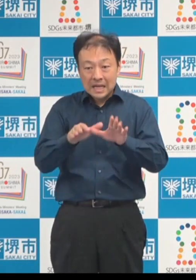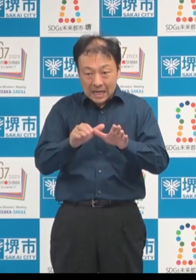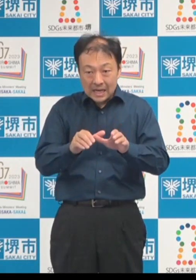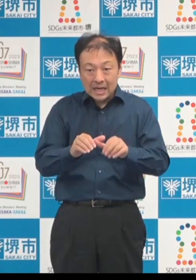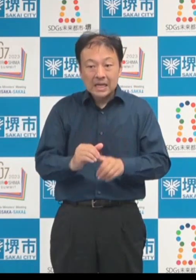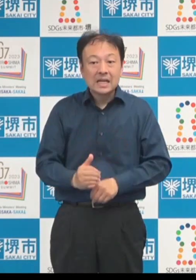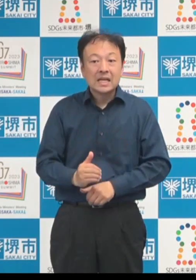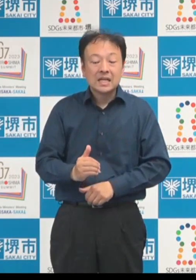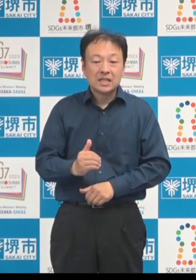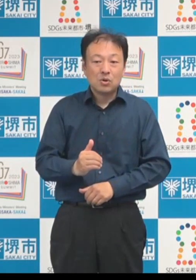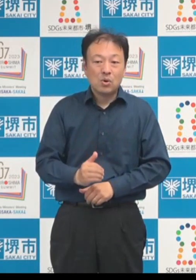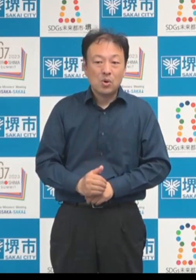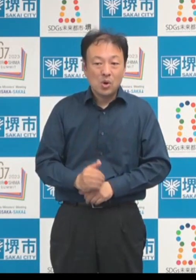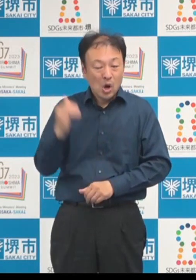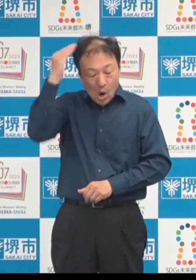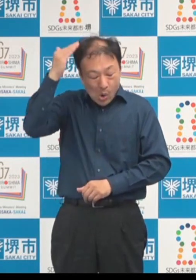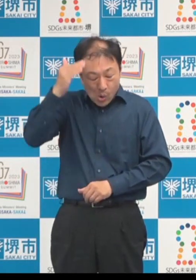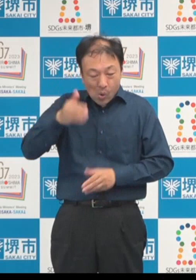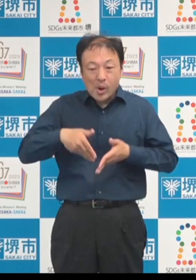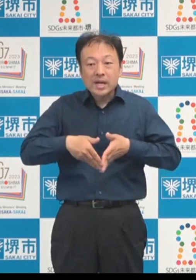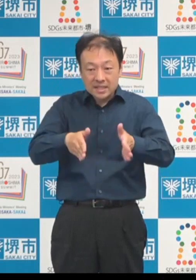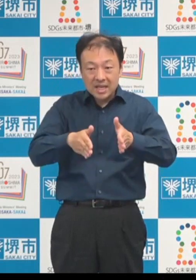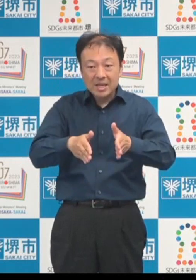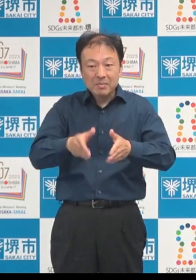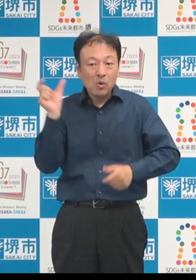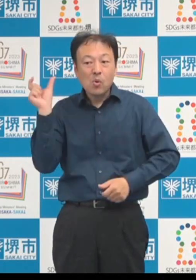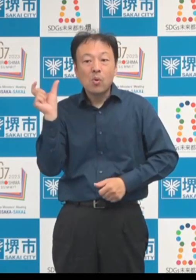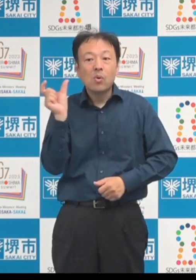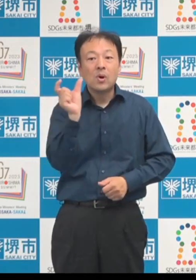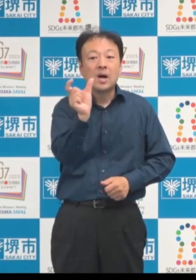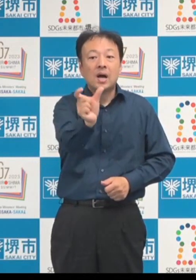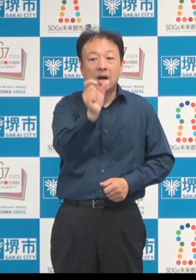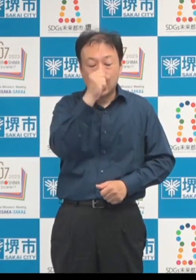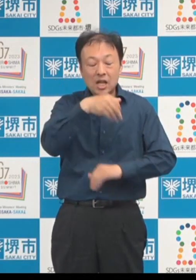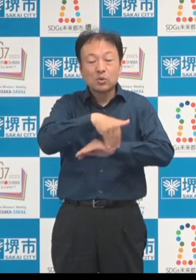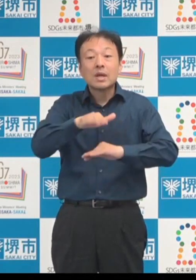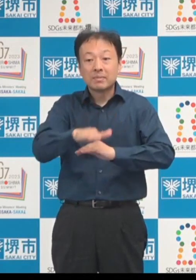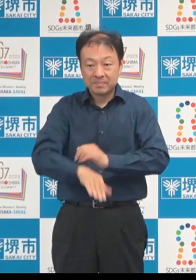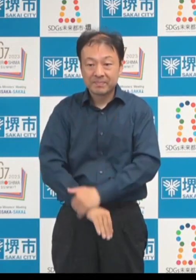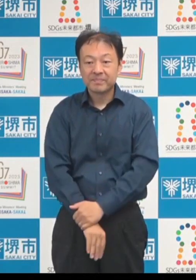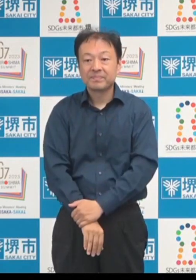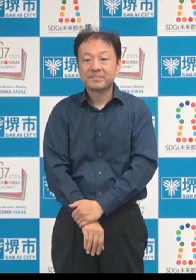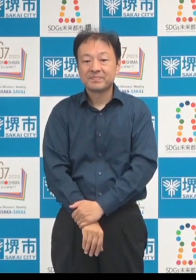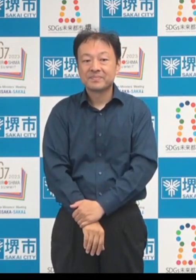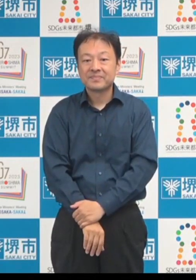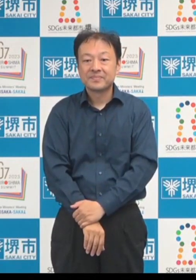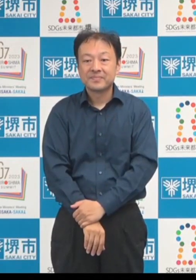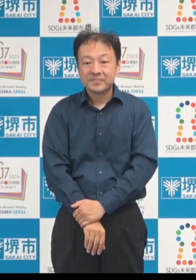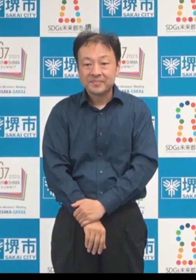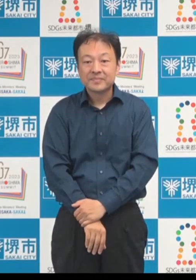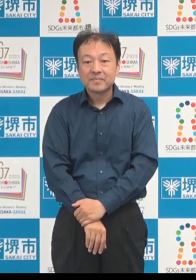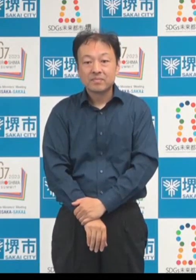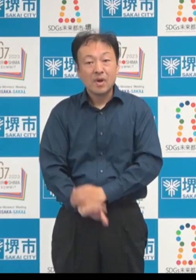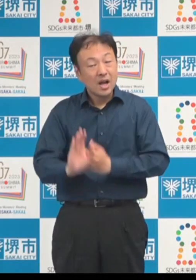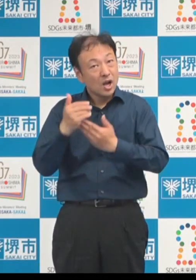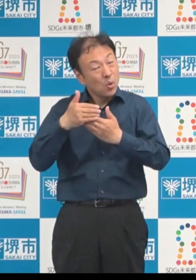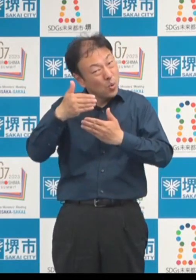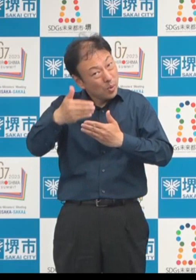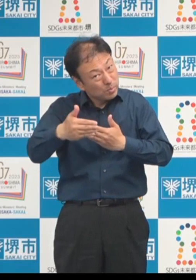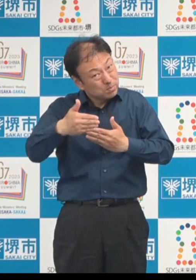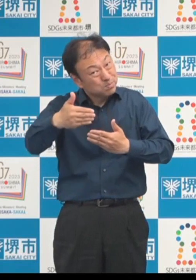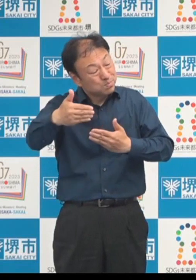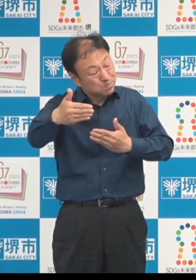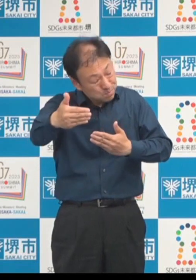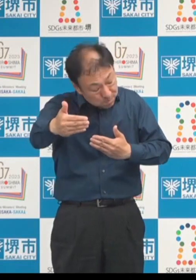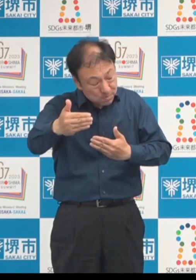連続立体交差が実現する予定の年でもありますから、その中長期も見据えながら今行動している